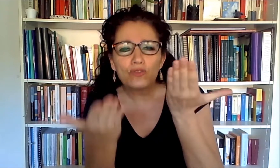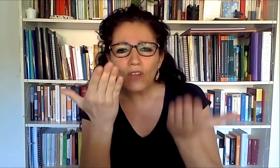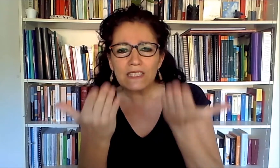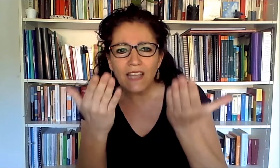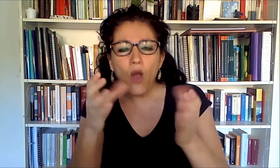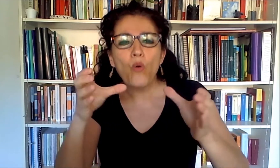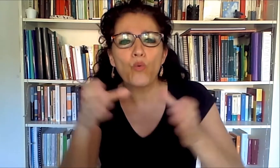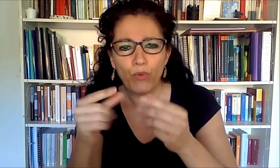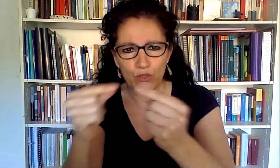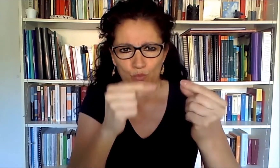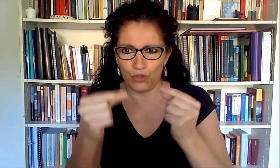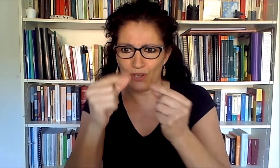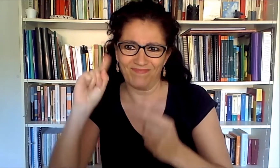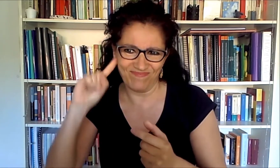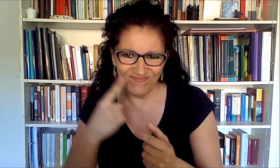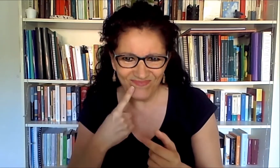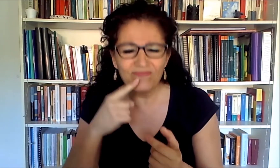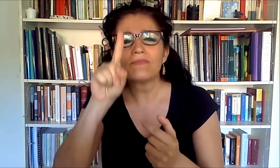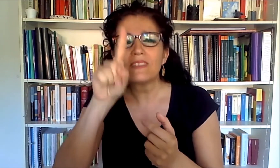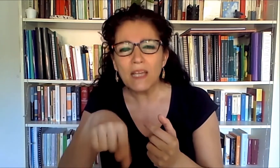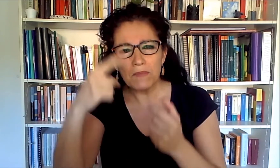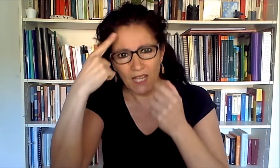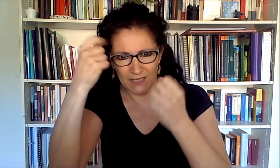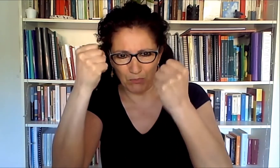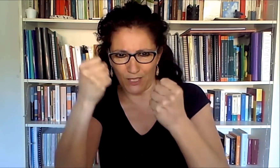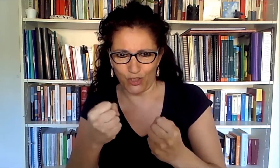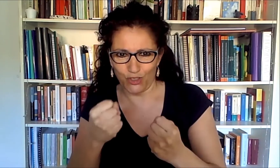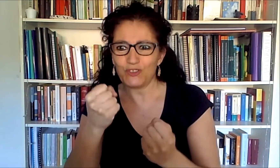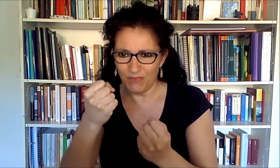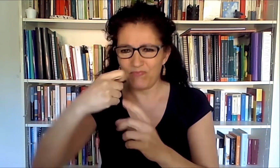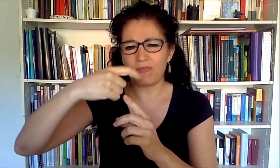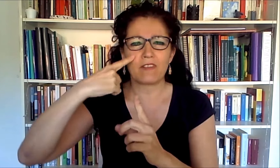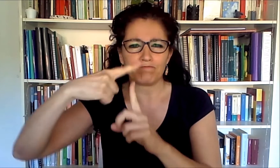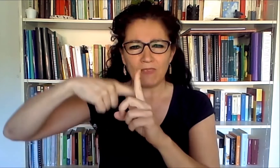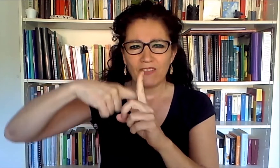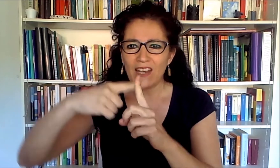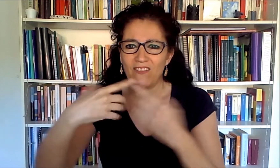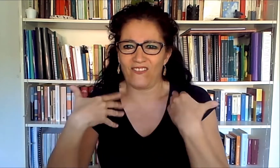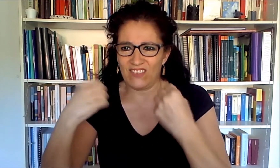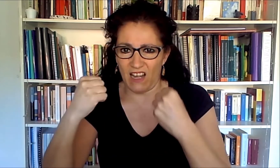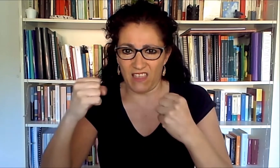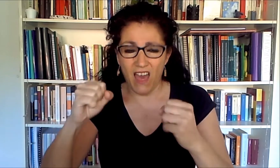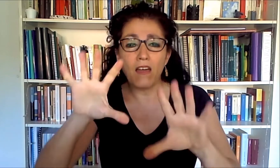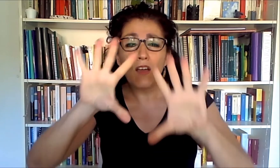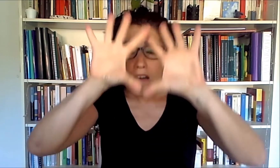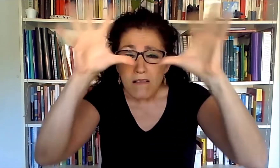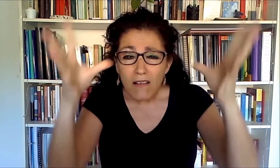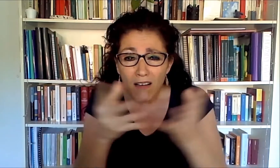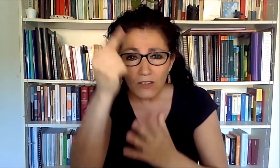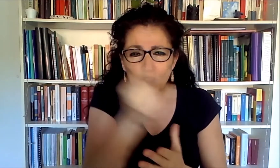que suponen un total de 1.411 informantes, para obtener una visión más real,